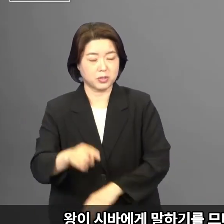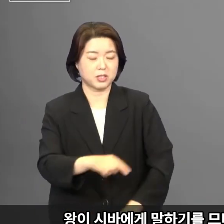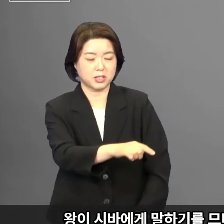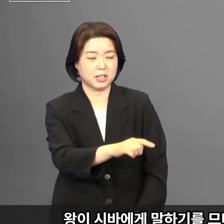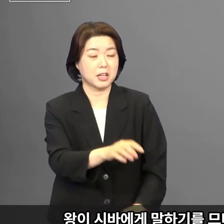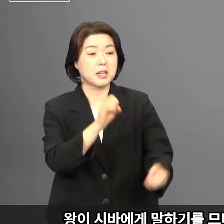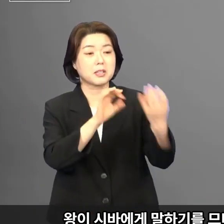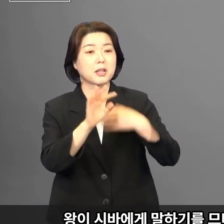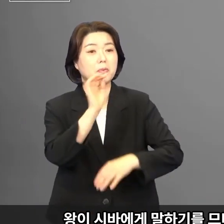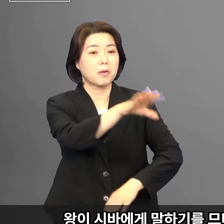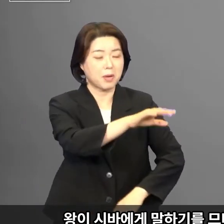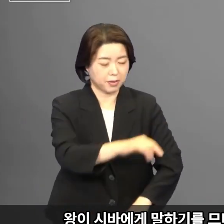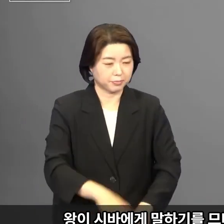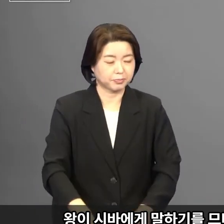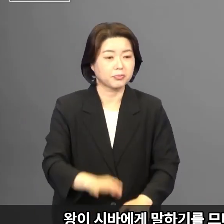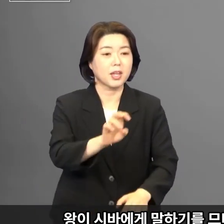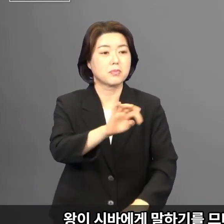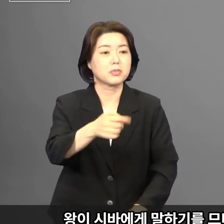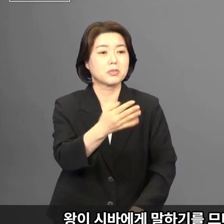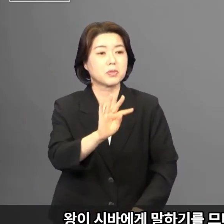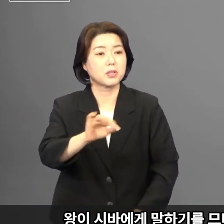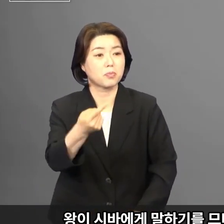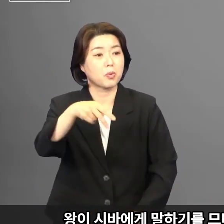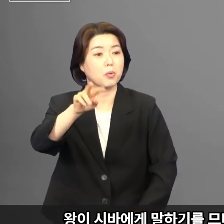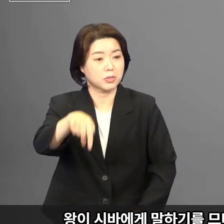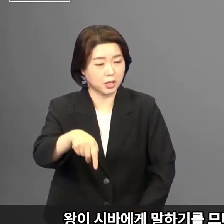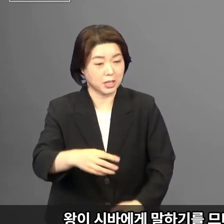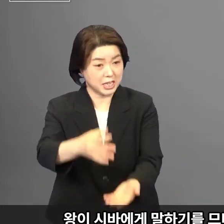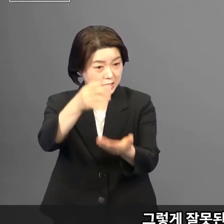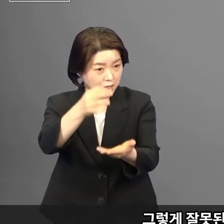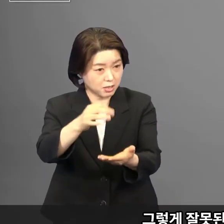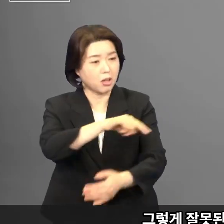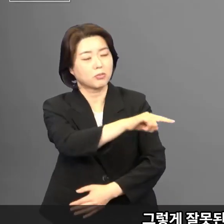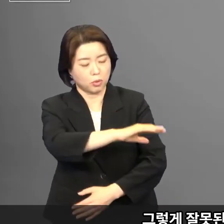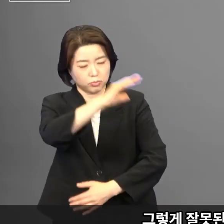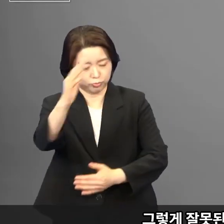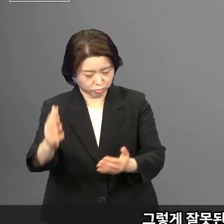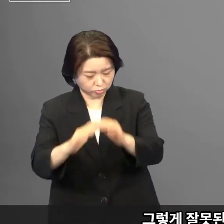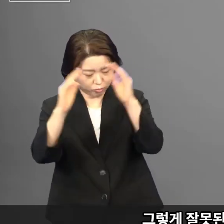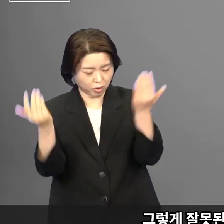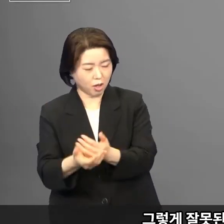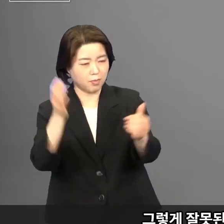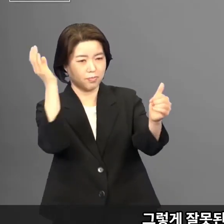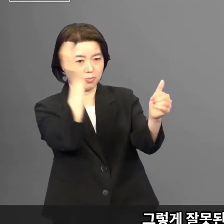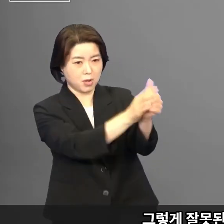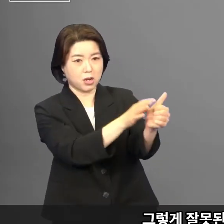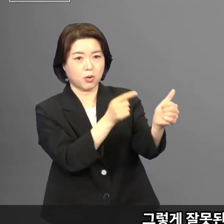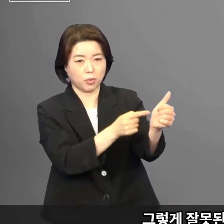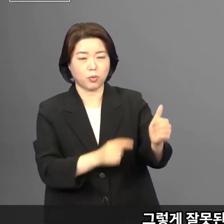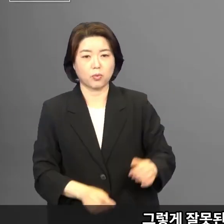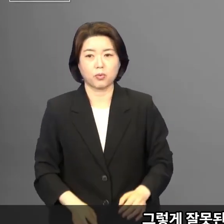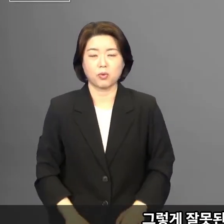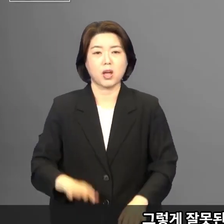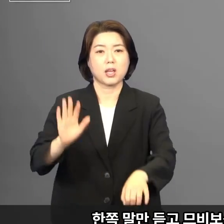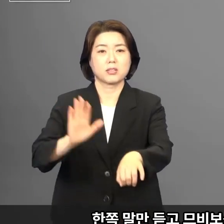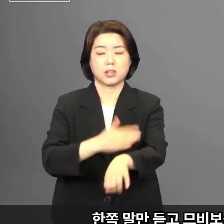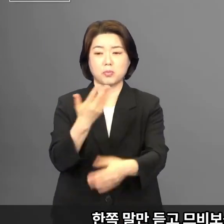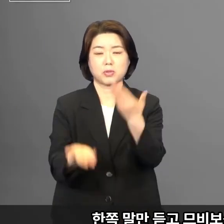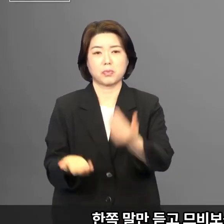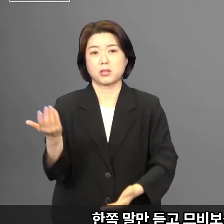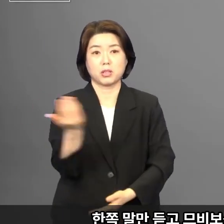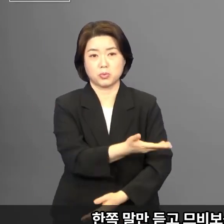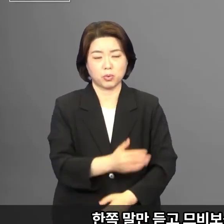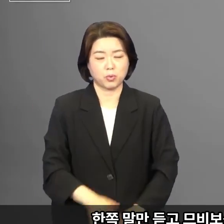시바에게 말하기를 무비보셋의 재산을 너가 모두 가져라. 그렇게 잘못된 판단을 내리게 돼요.